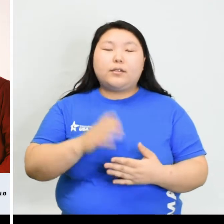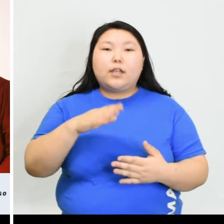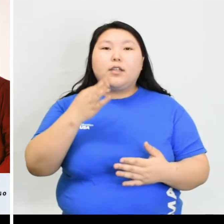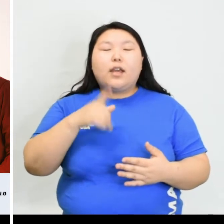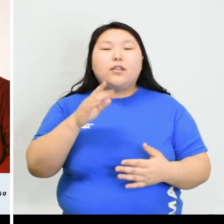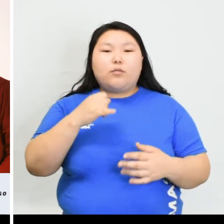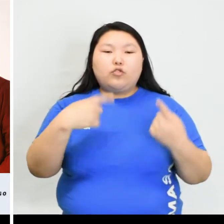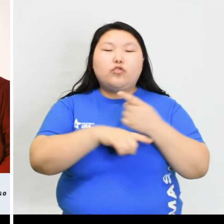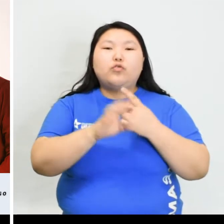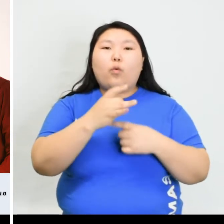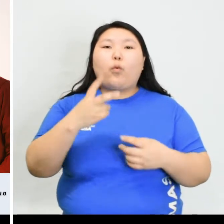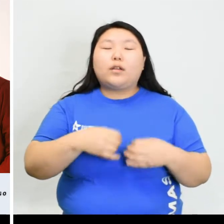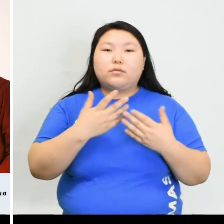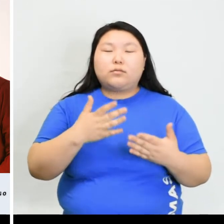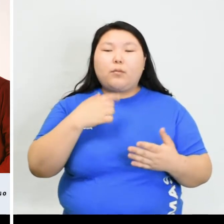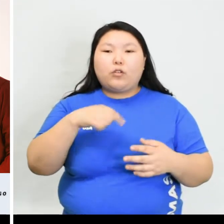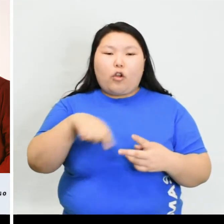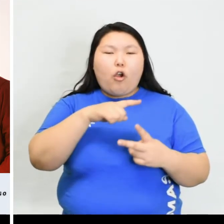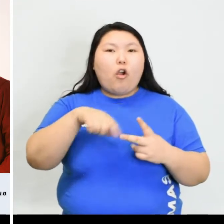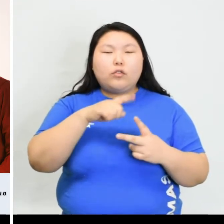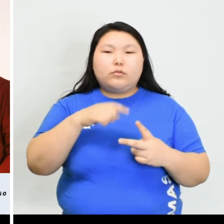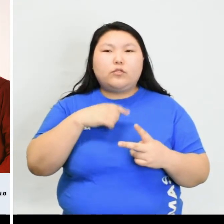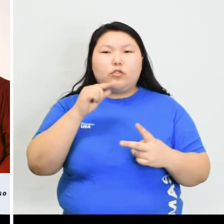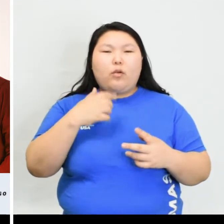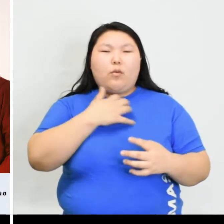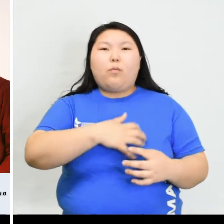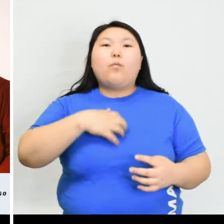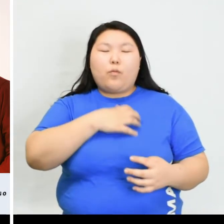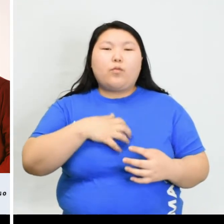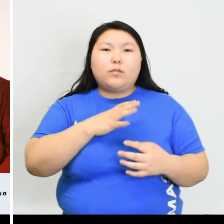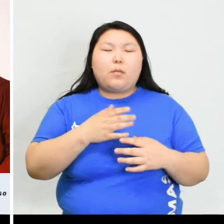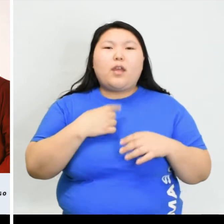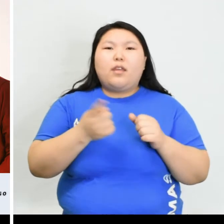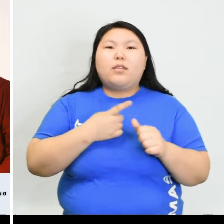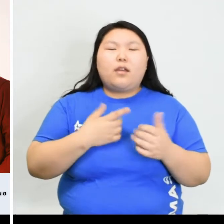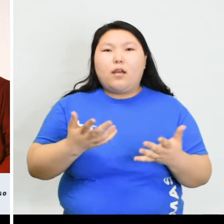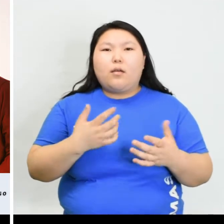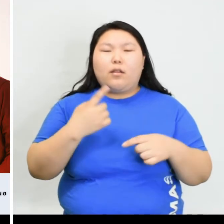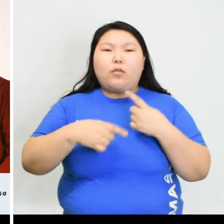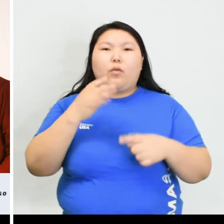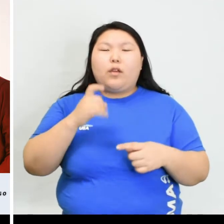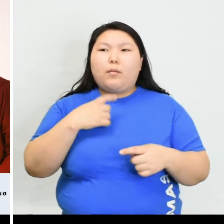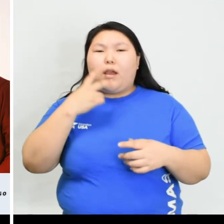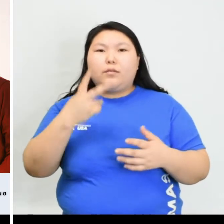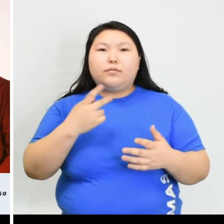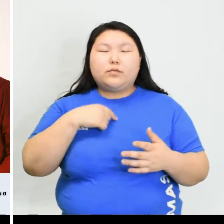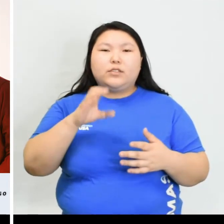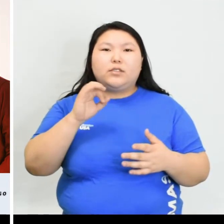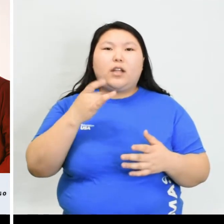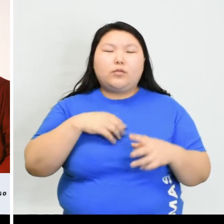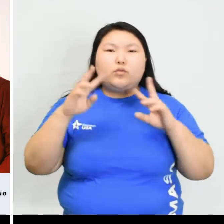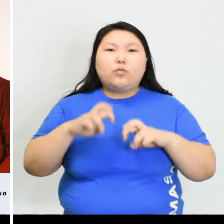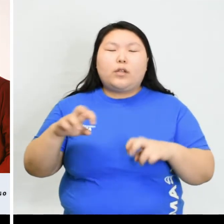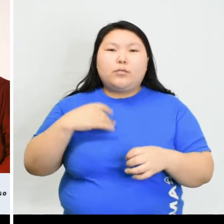явчихна. Яг тэрэн дээр зөрөө гарч ирж байгаа байхгүй. Тэгээд тэр хооронд чи би чинь жоохон бохимдд юм байна шүү дээ. Хинийн илүү харж би одоо